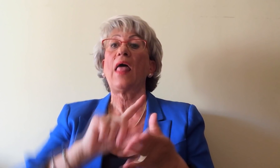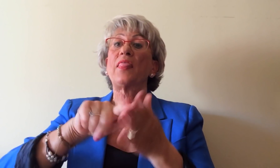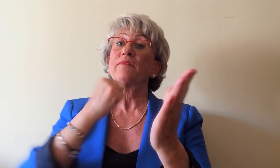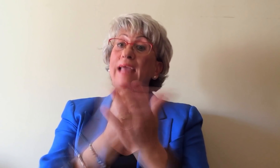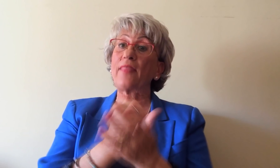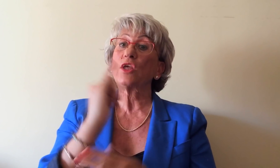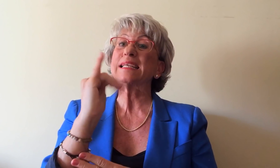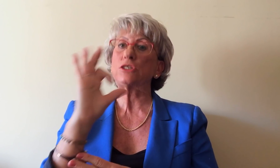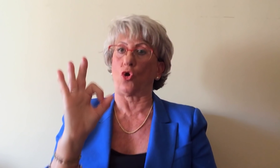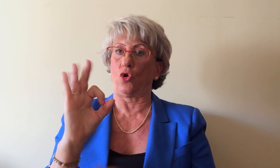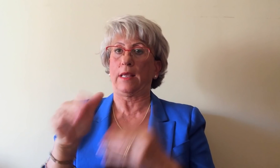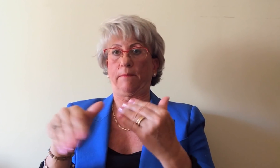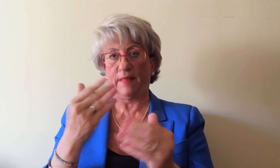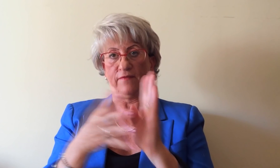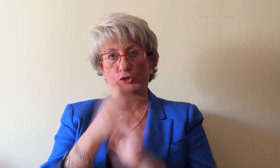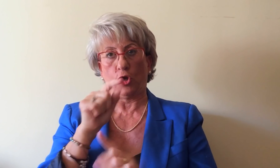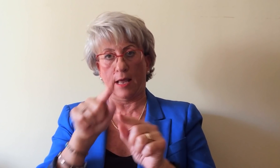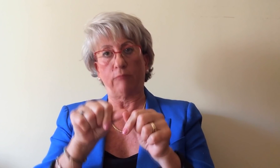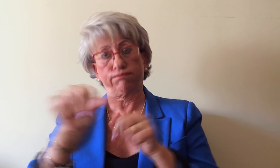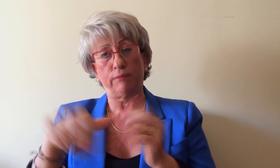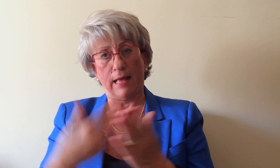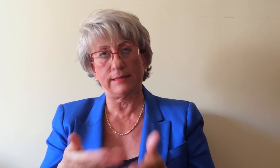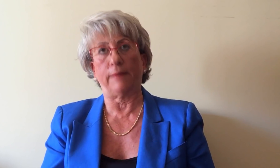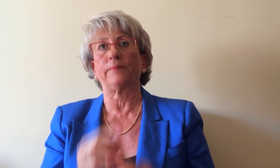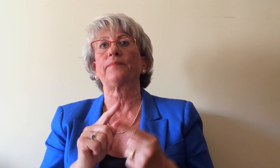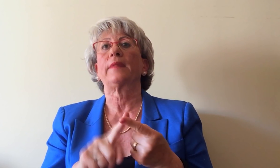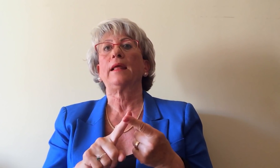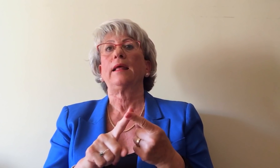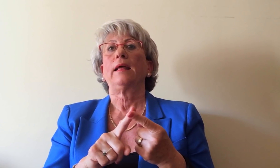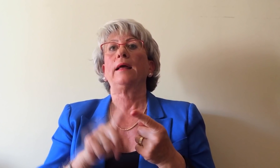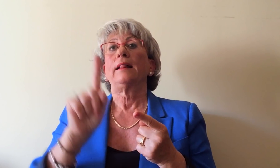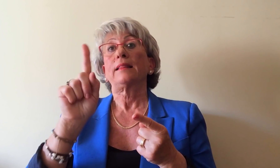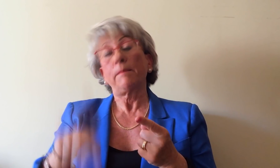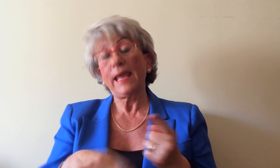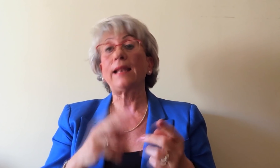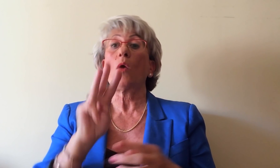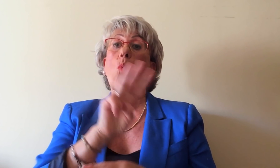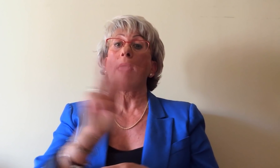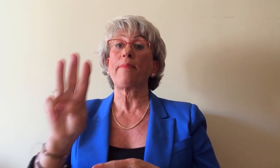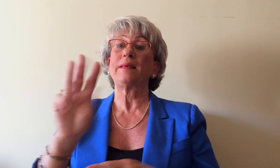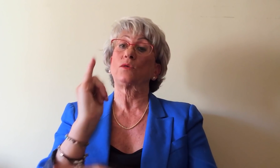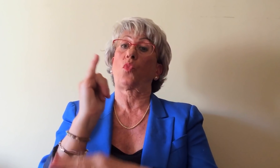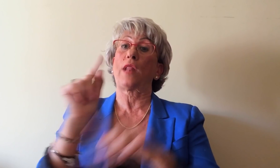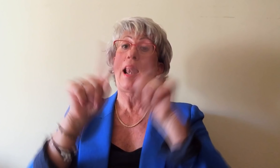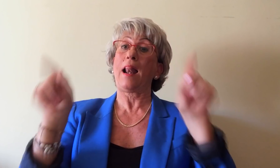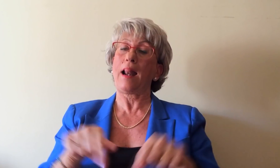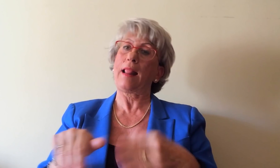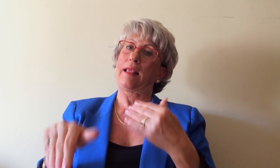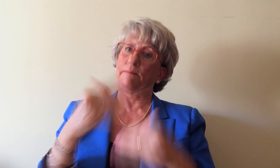i tramitacions municipals, FESOCA va obtenir el certificat ISO. També es va crear la web institucional